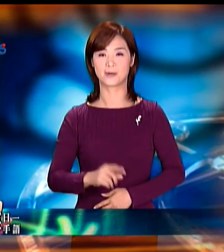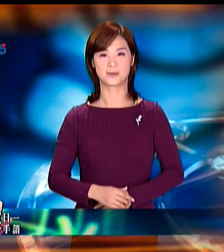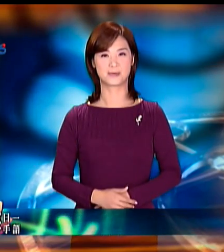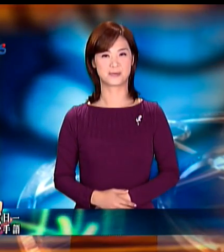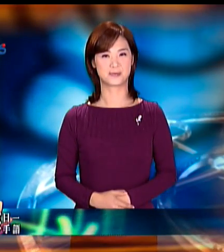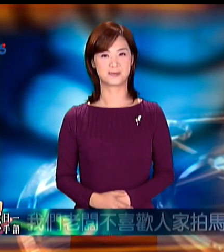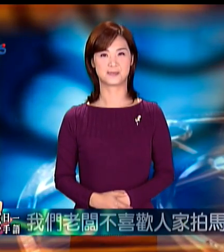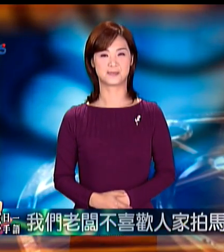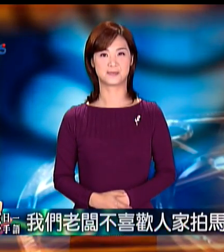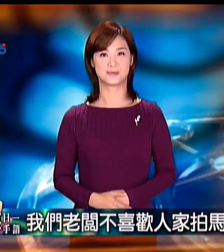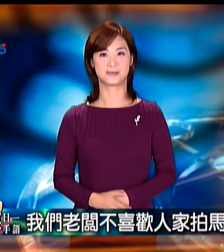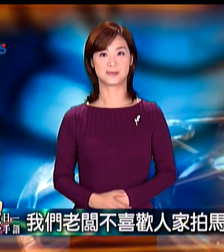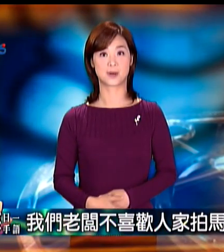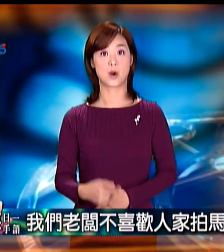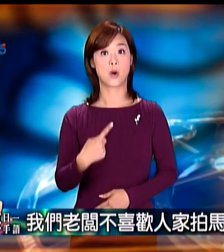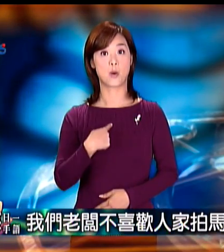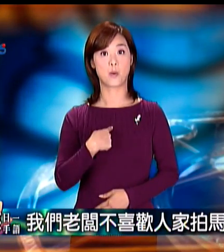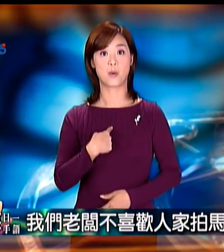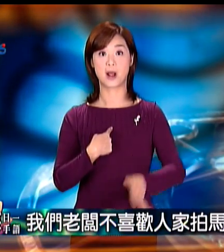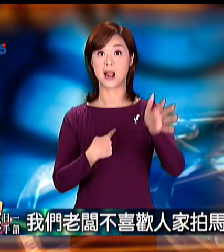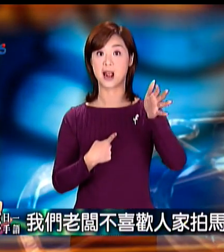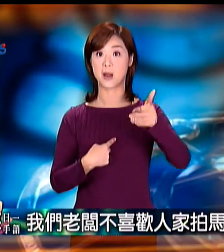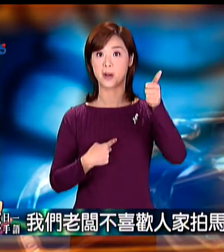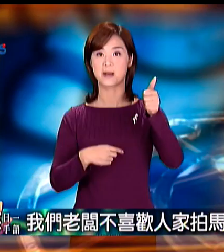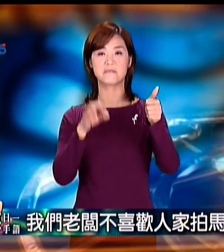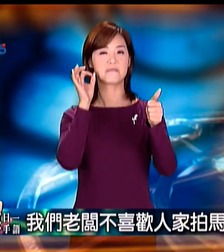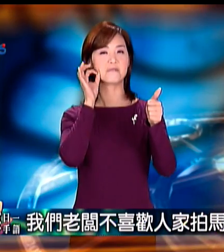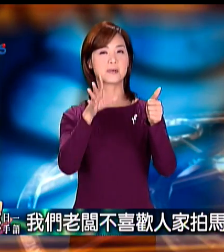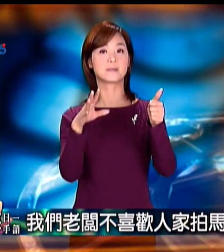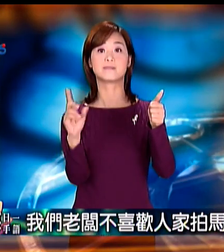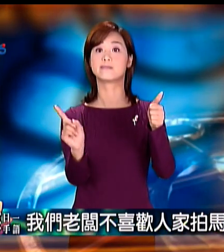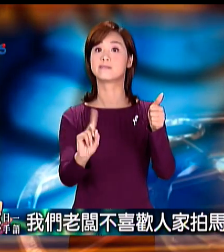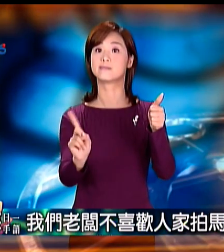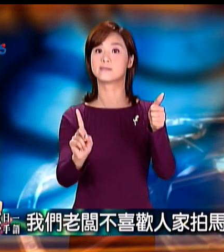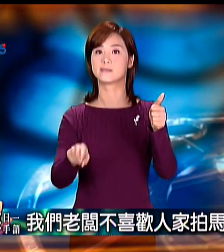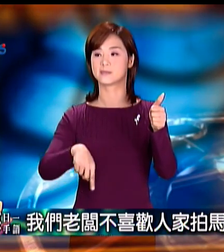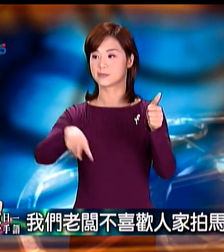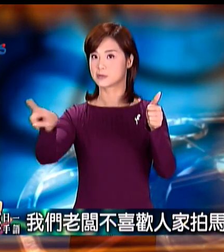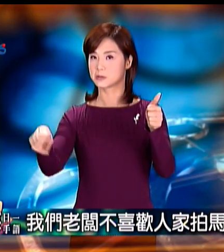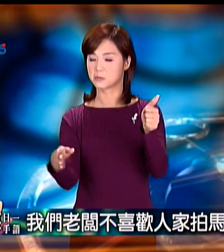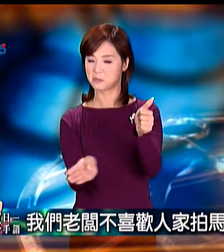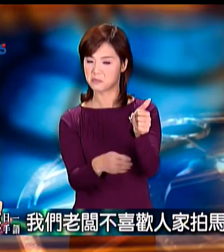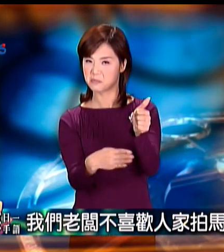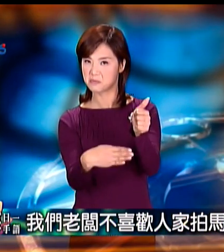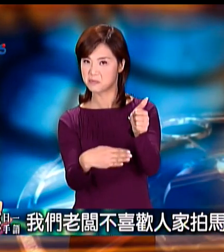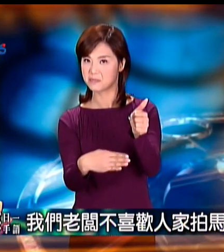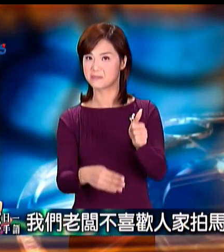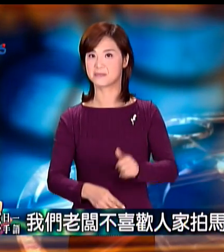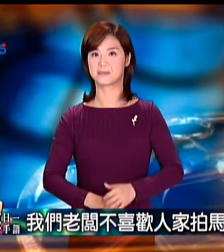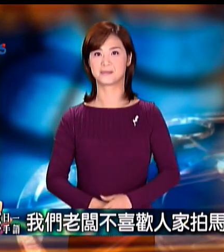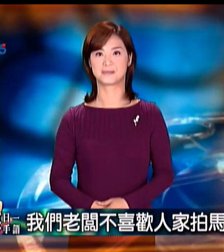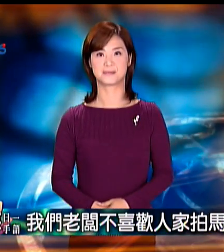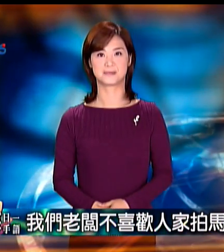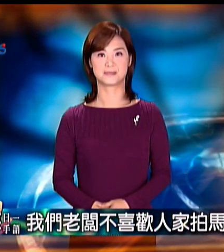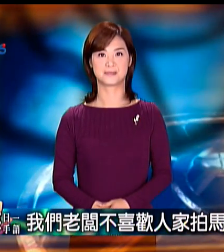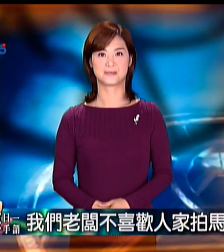语。我们老板不喜欢人家拍马屁。手语的结构